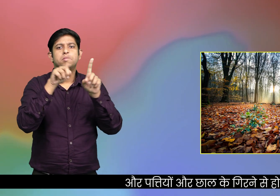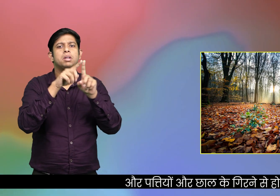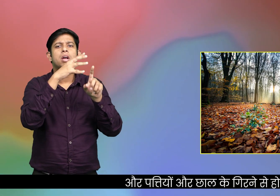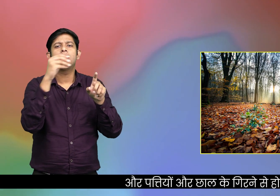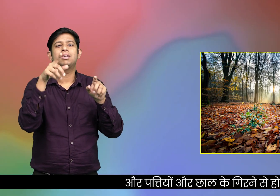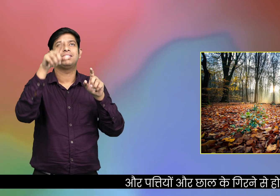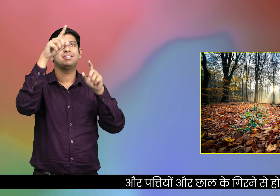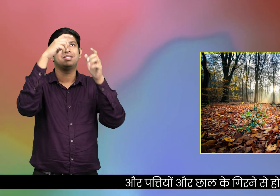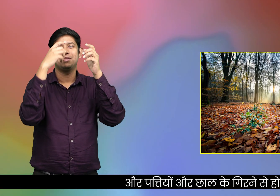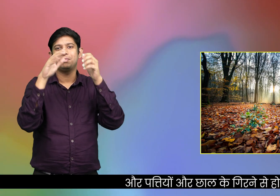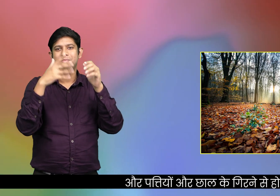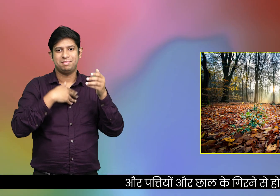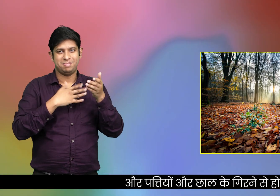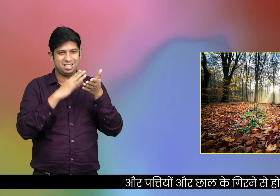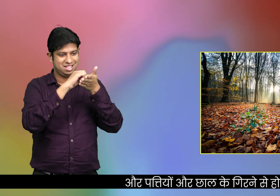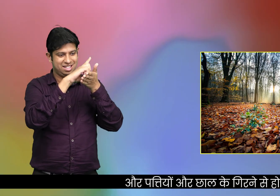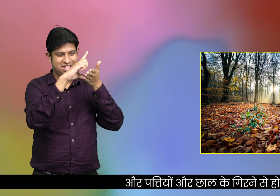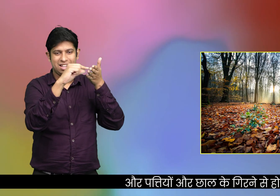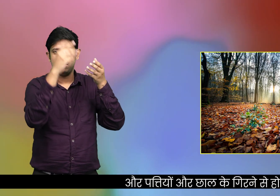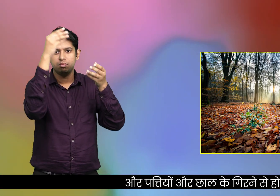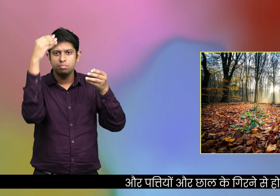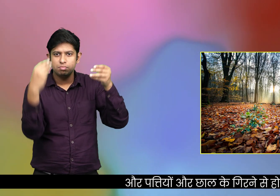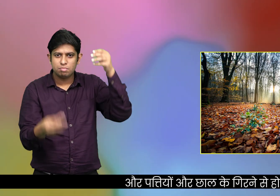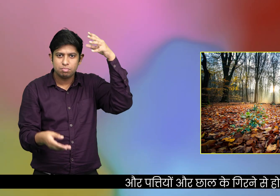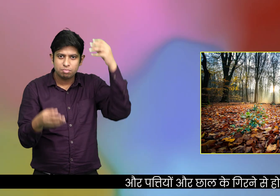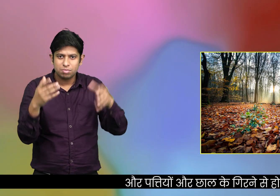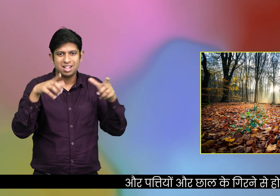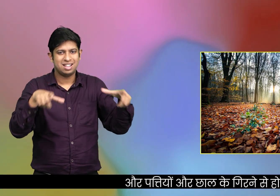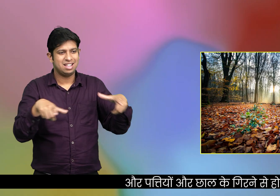और छाल के गिरने से होते हैं।